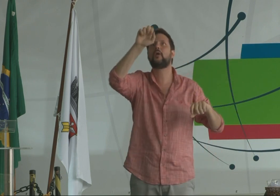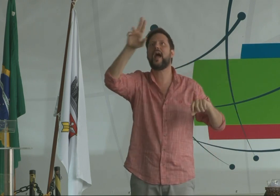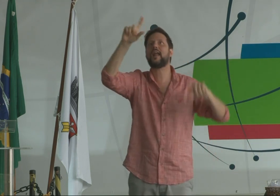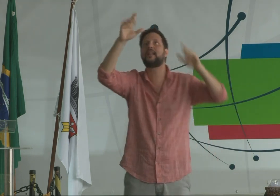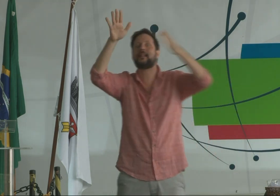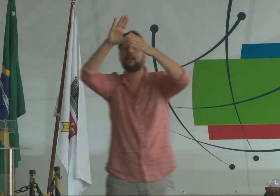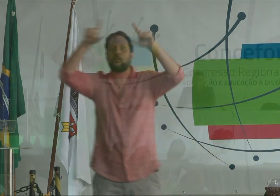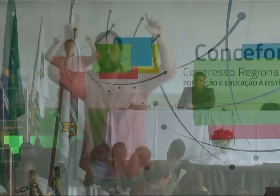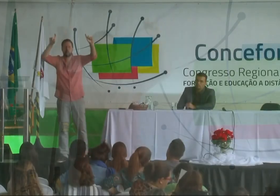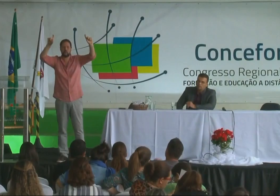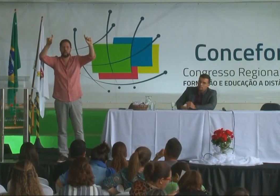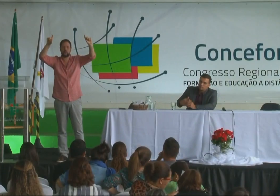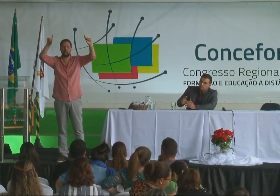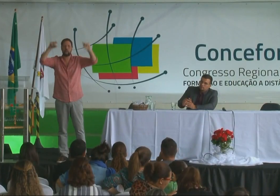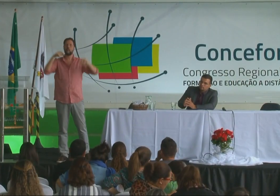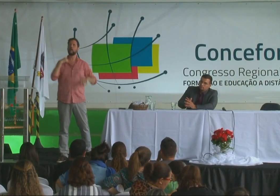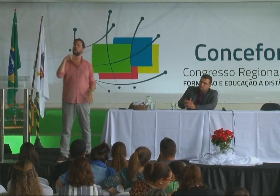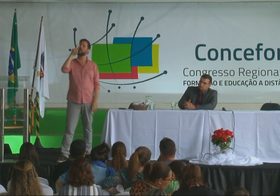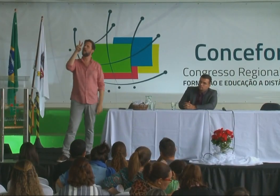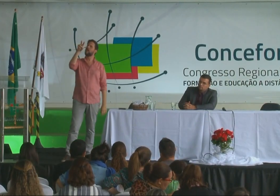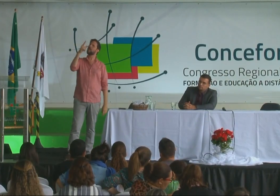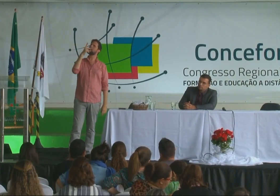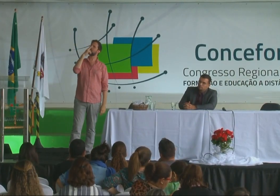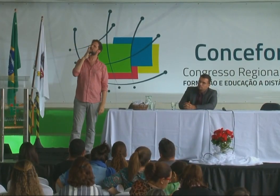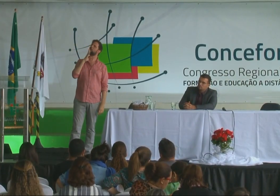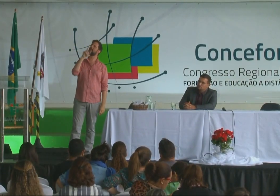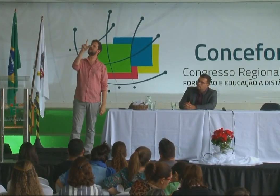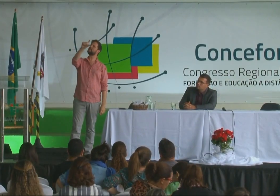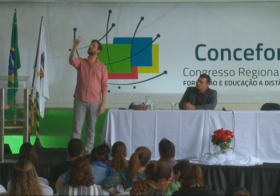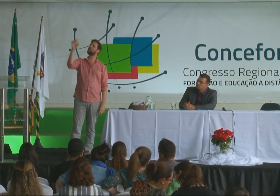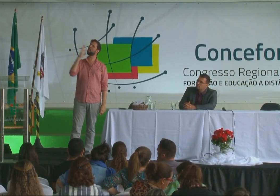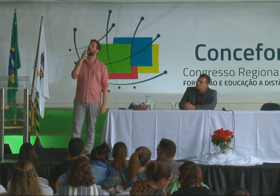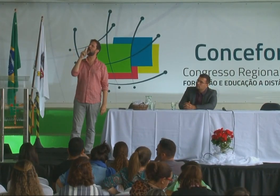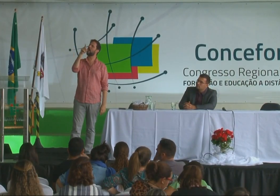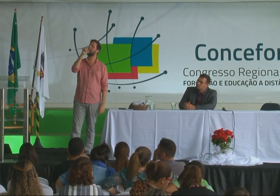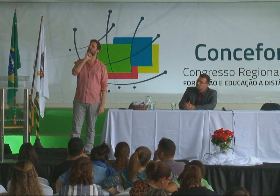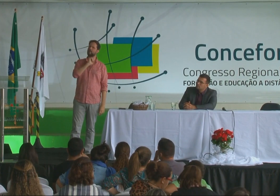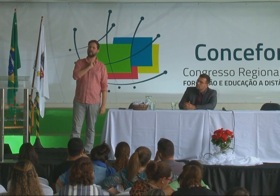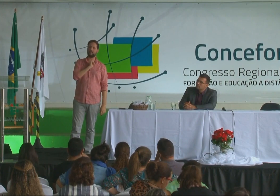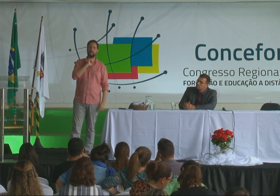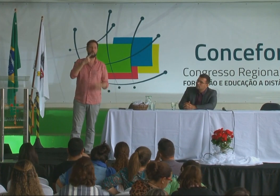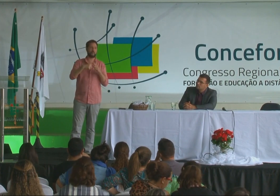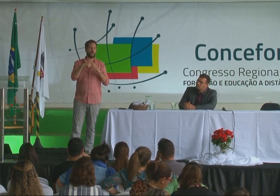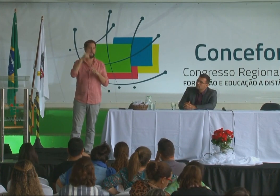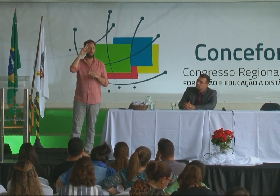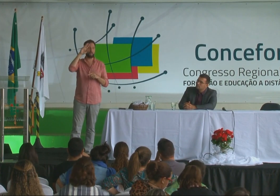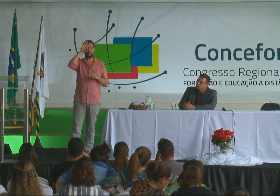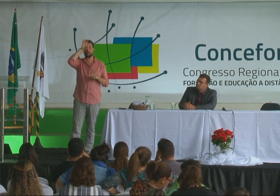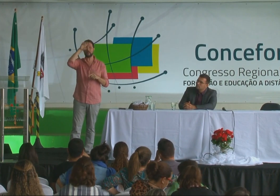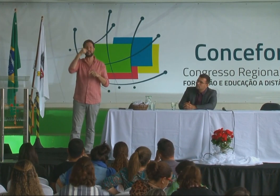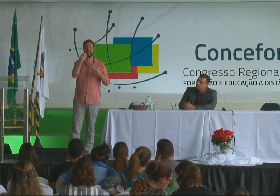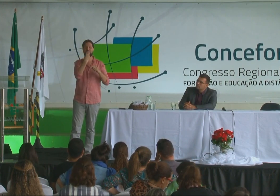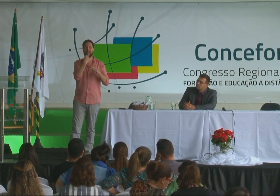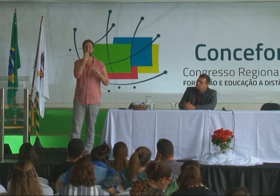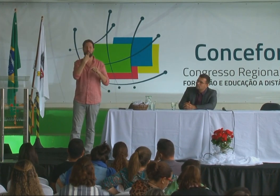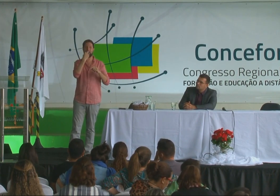frase, lugar nenhum. Por exemplo, eu olhei novamente. Eu conheço esse termo. Por quê? a minha